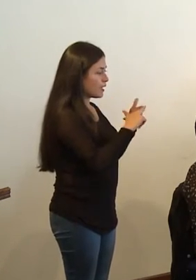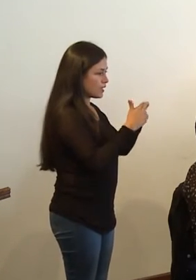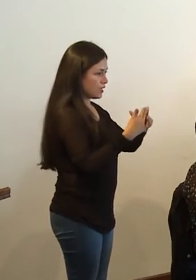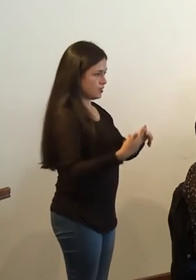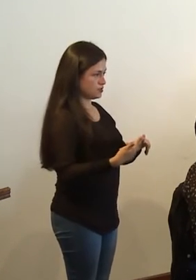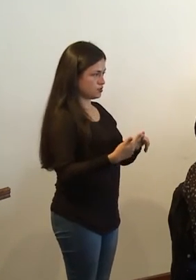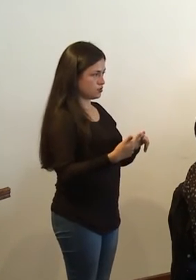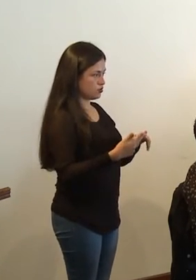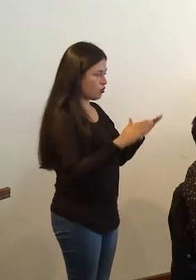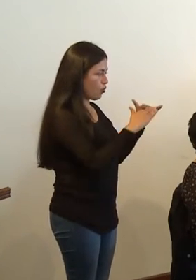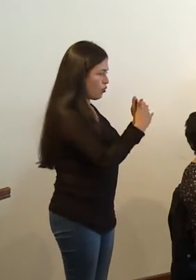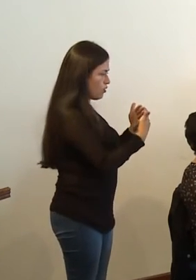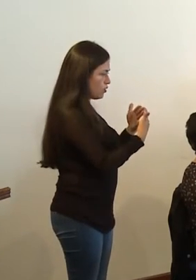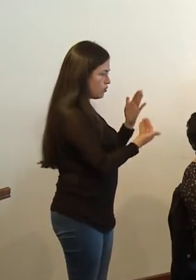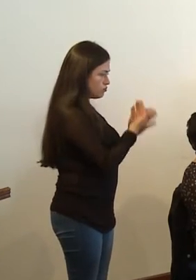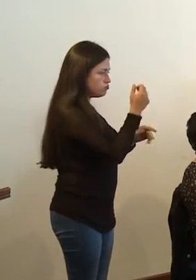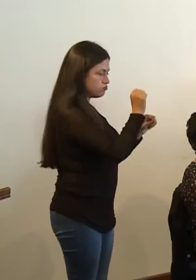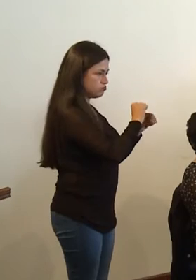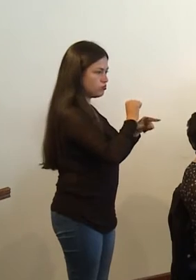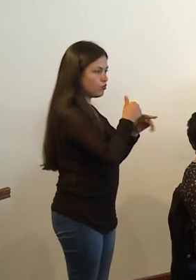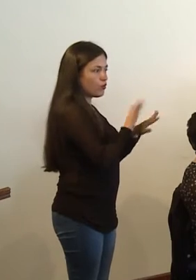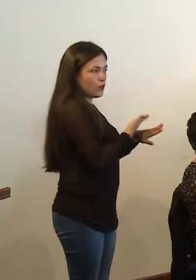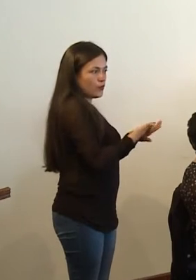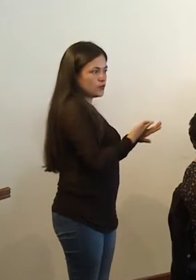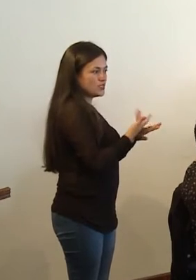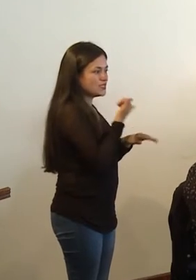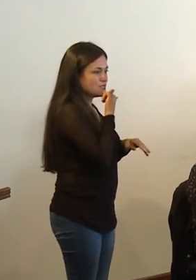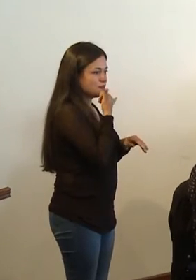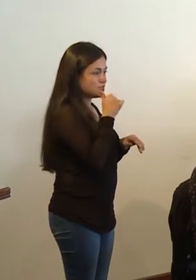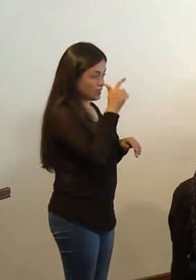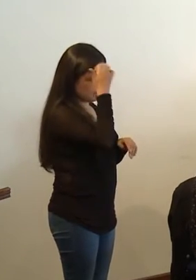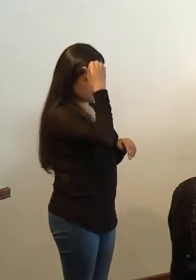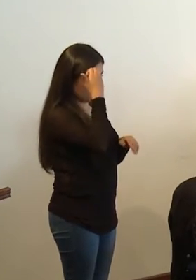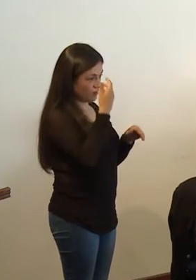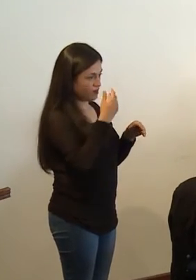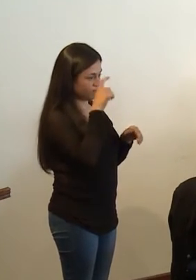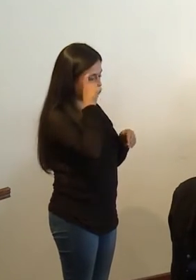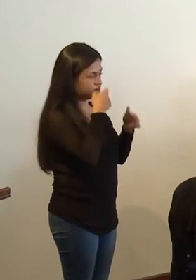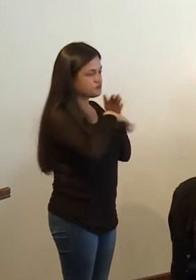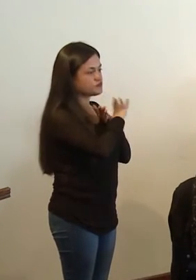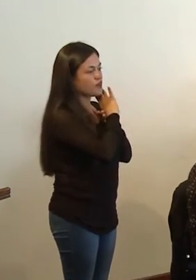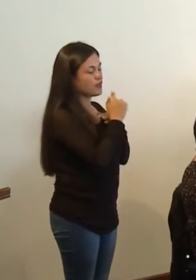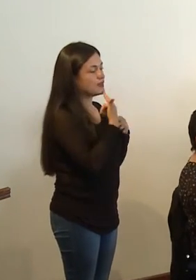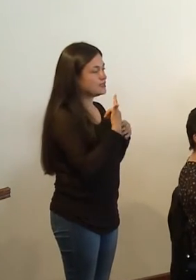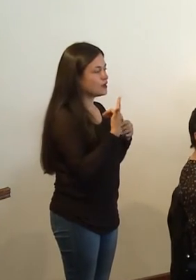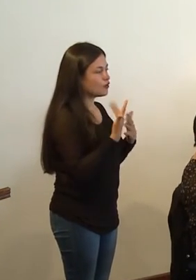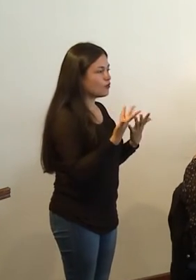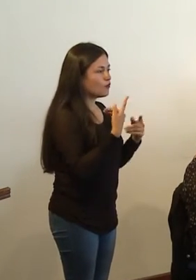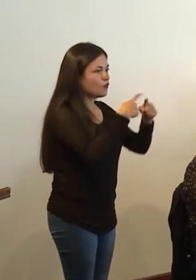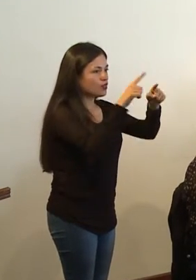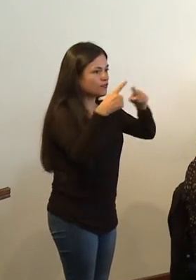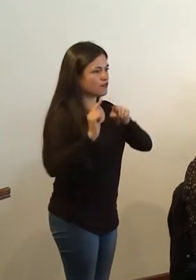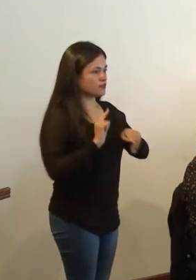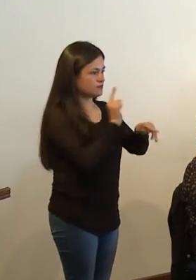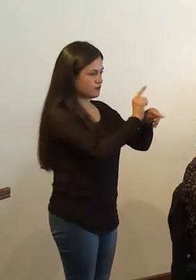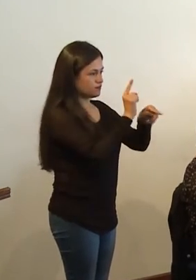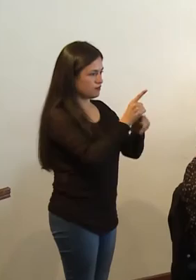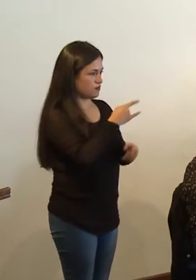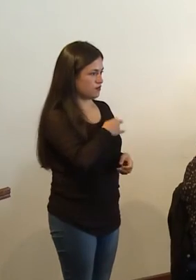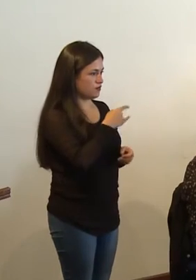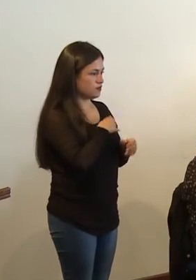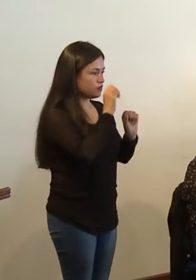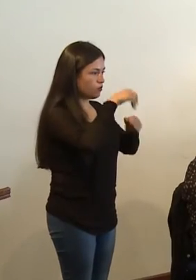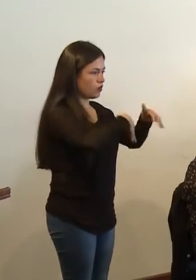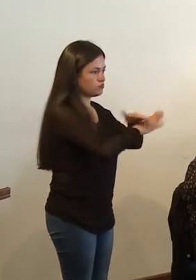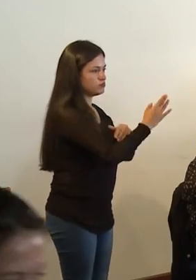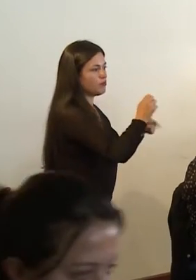relación se crea un espacio en que los estudiantes de las diferentes carreras de la universidad